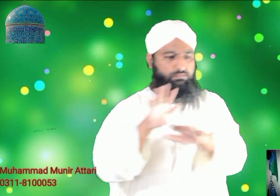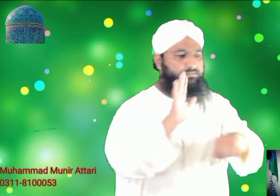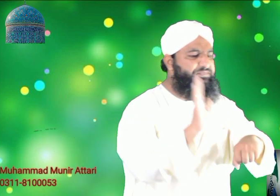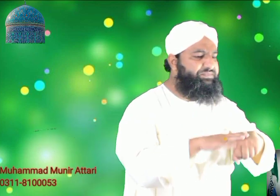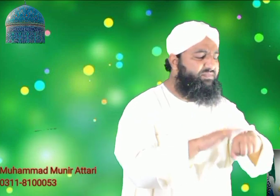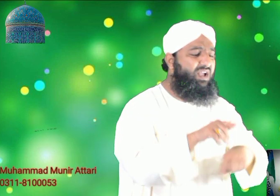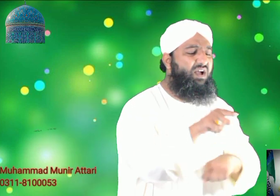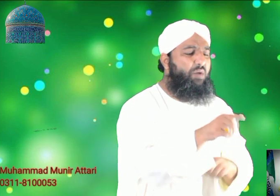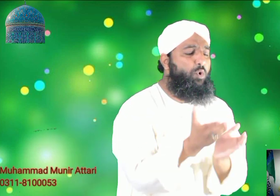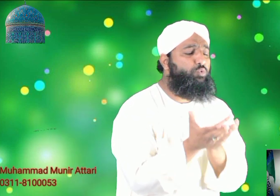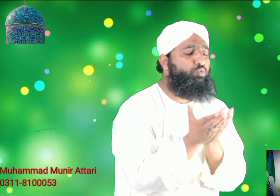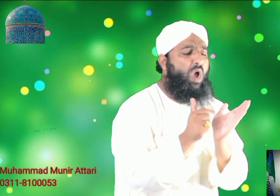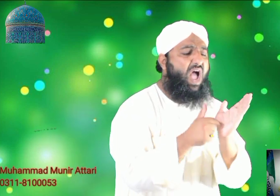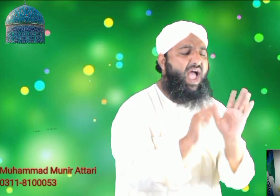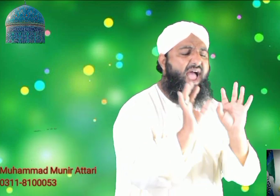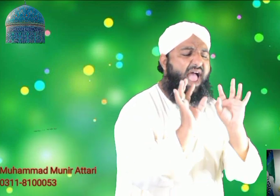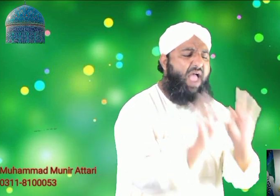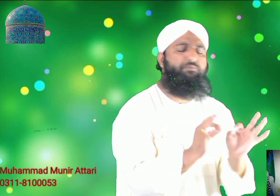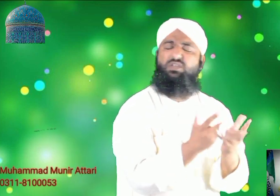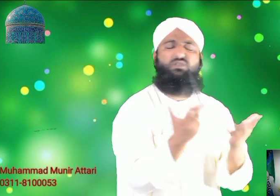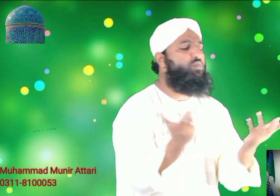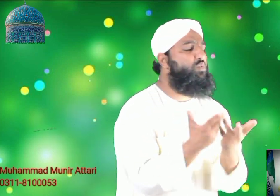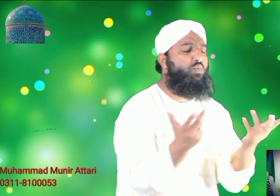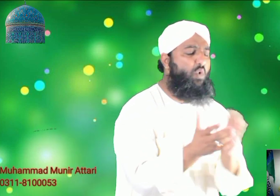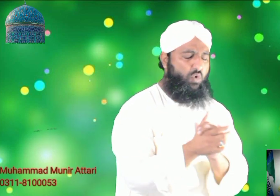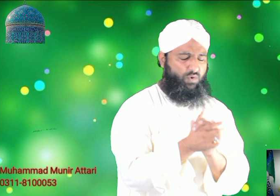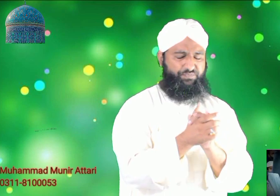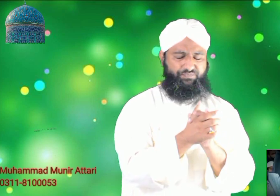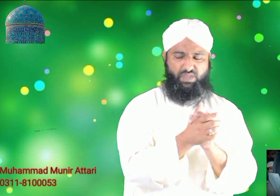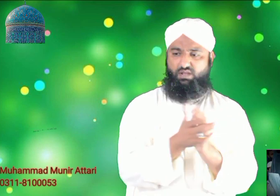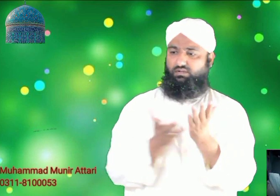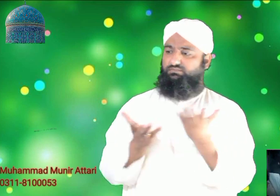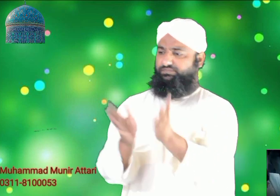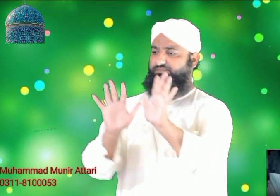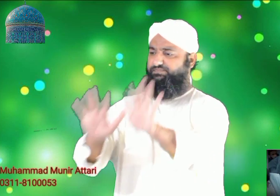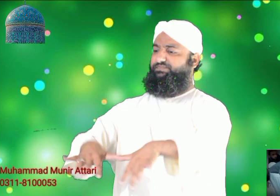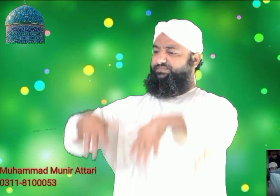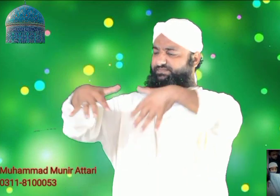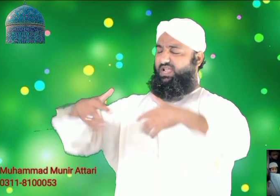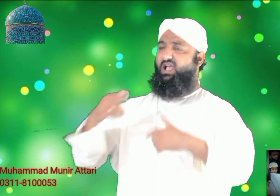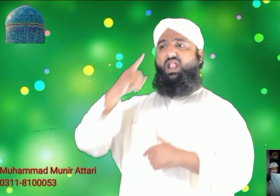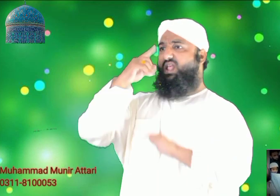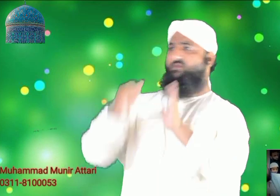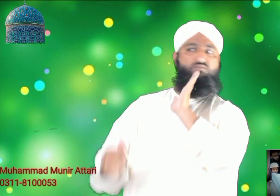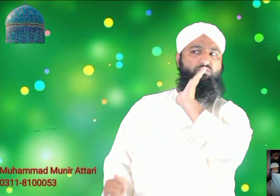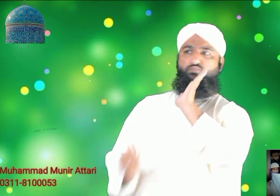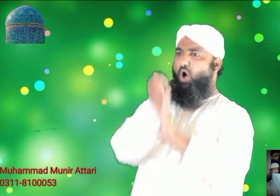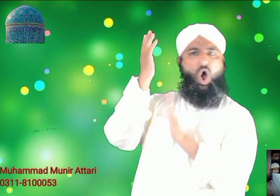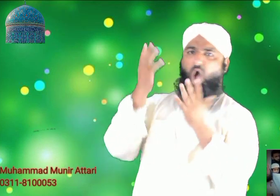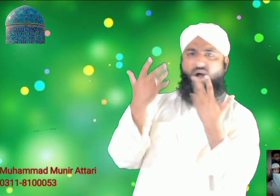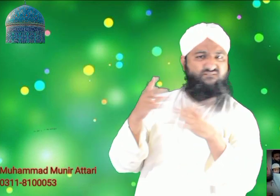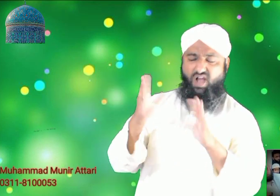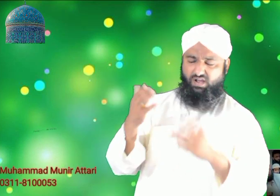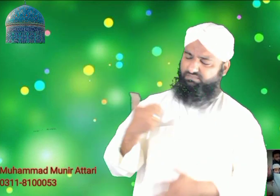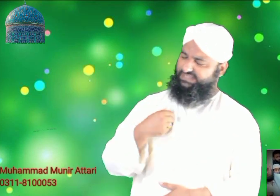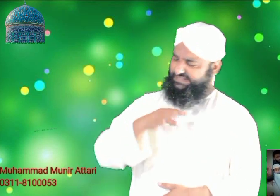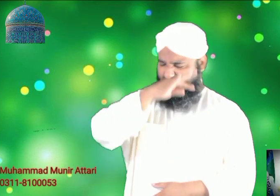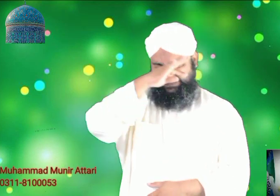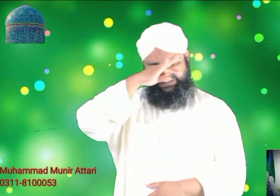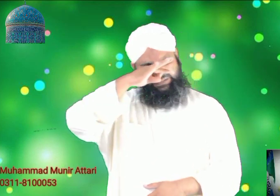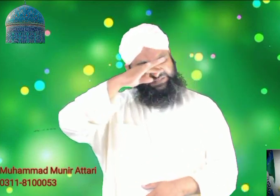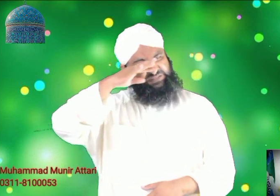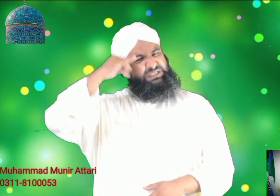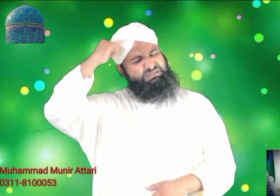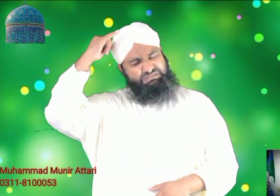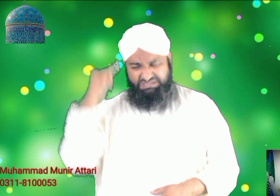رہے ہیں؟ تو کہا میں اس لیے دعا کر رہا ہوں کہ اگر اللہ پاک نے مجھے معاف نہ کیا تو میں قیامت کے دن شرمندہ ہو جاؤں گا، اللہ کے